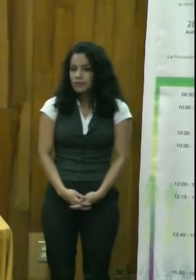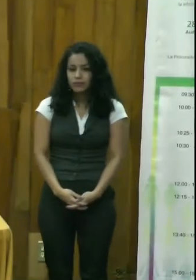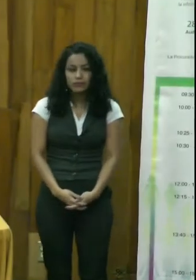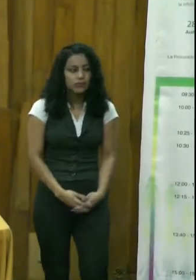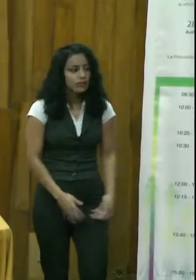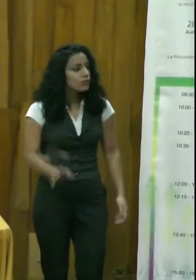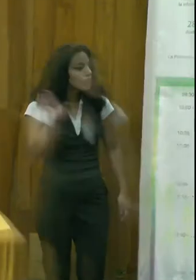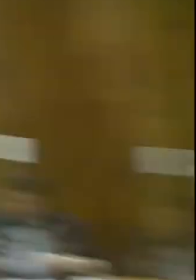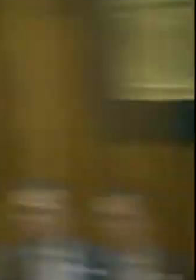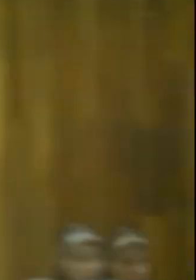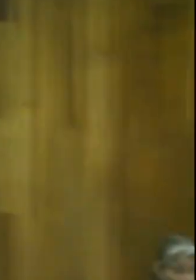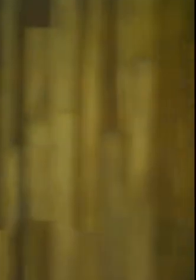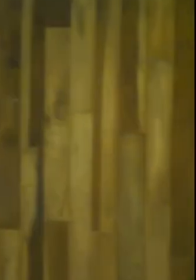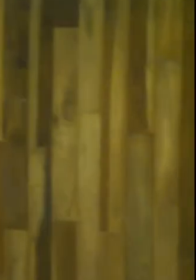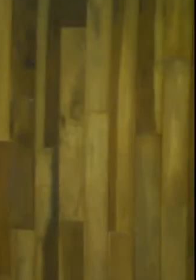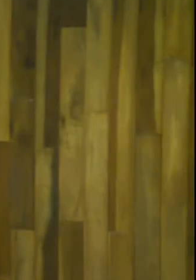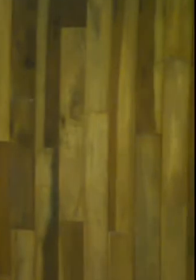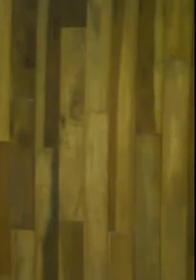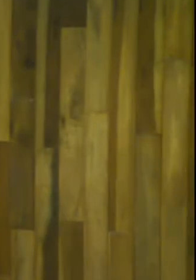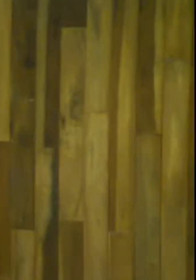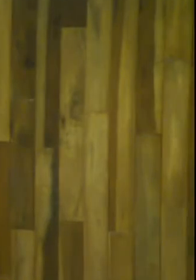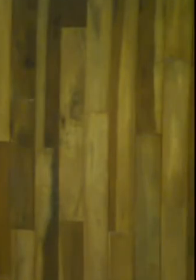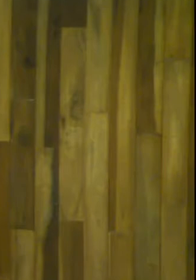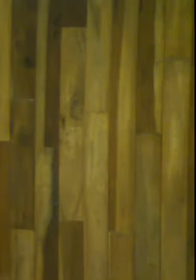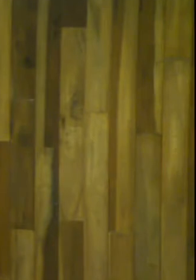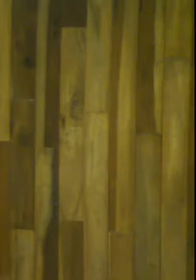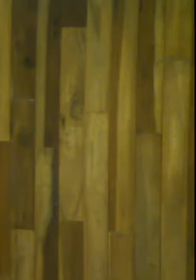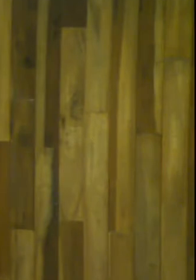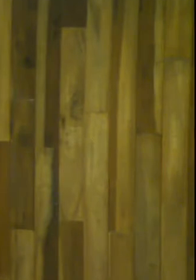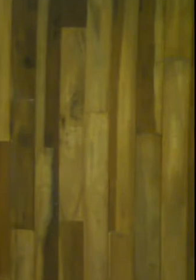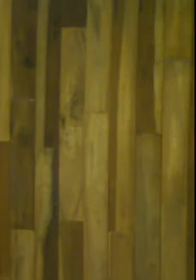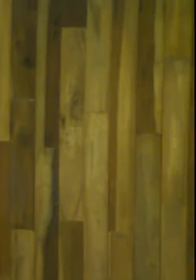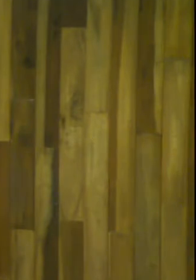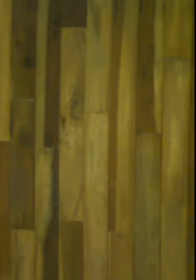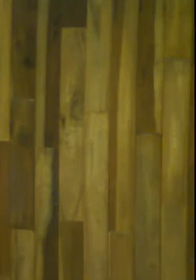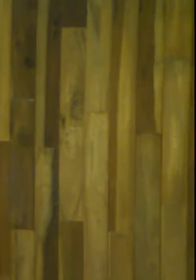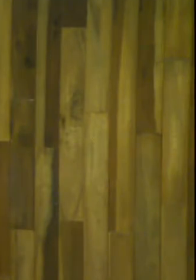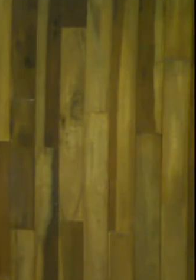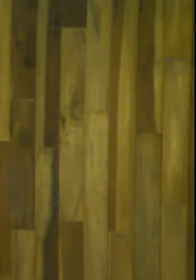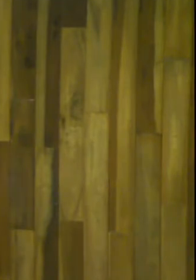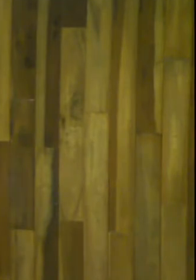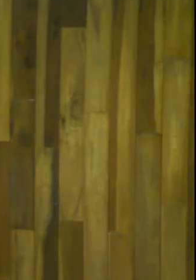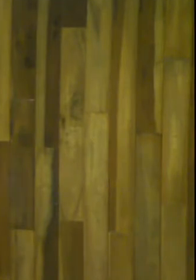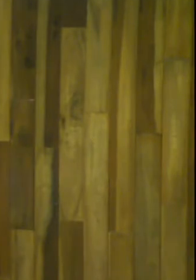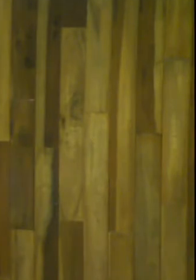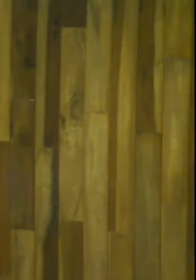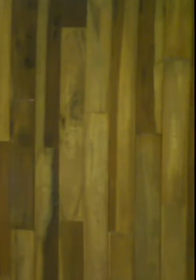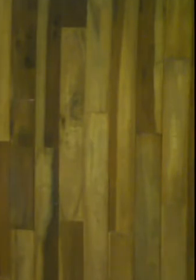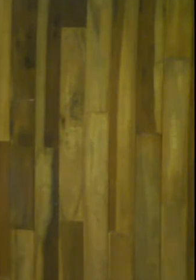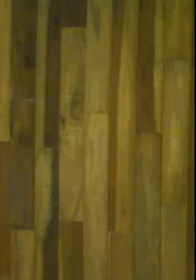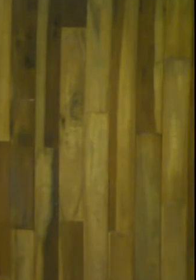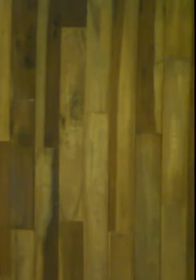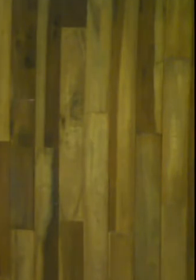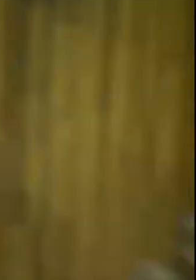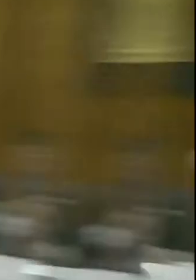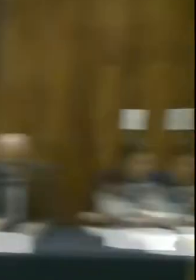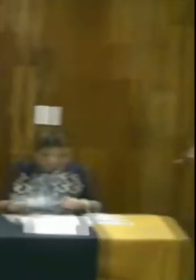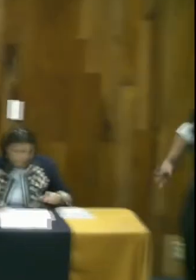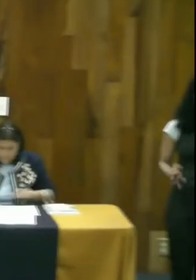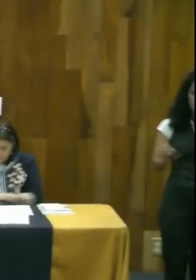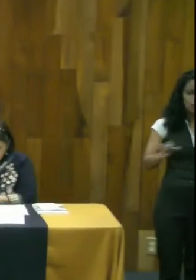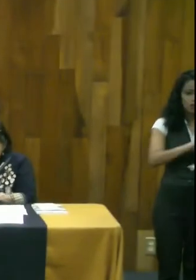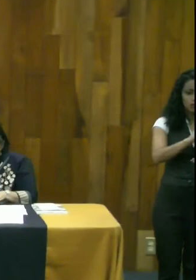escucharemos ahora al licenciado miguel ángel cancino procurador ambiental y de ordenamiento territorial de la ciudad de méxico entonces